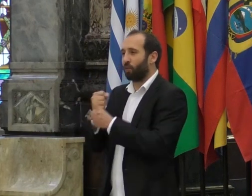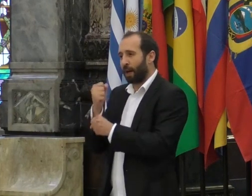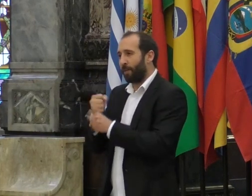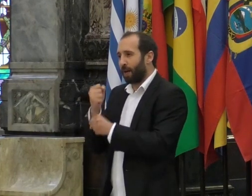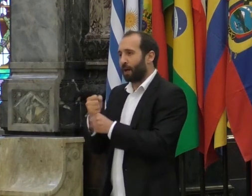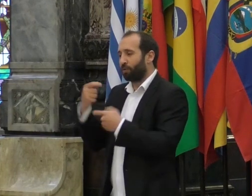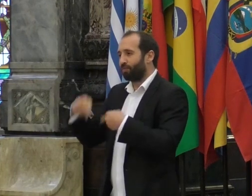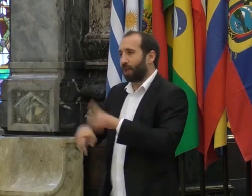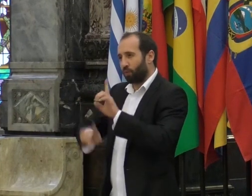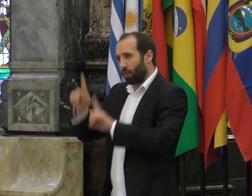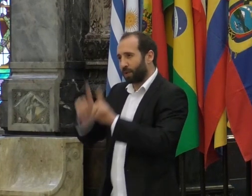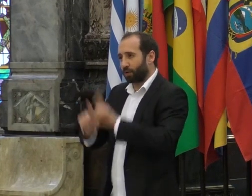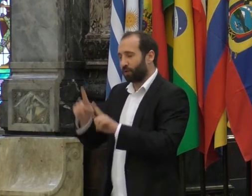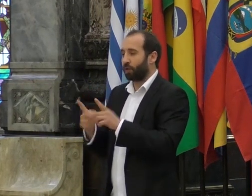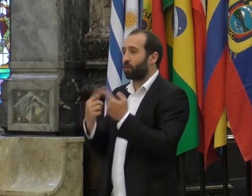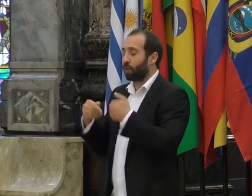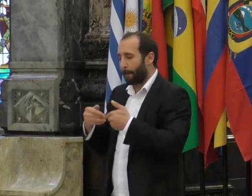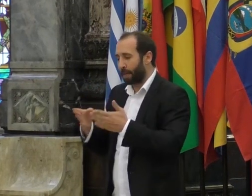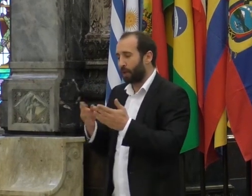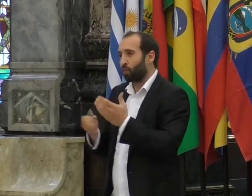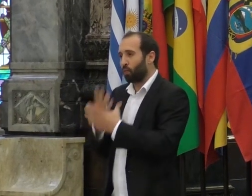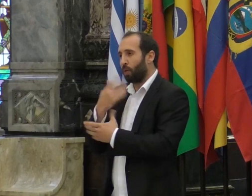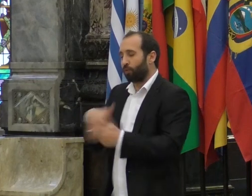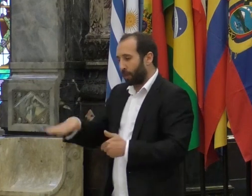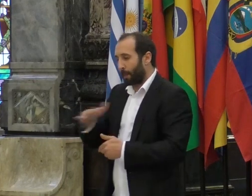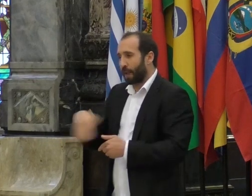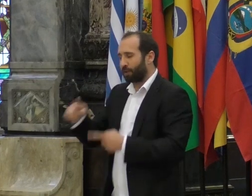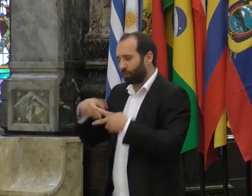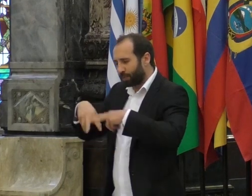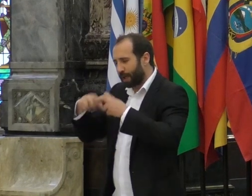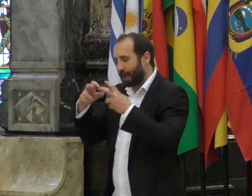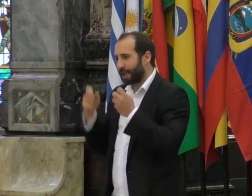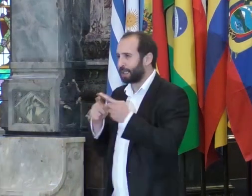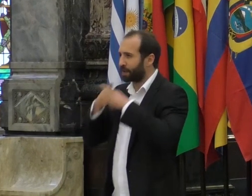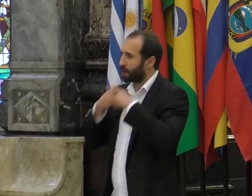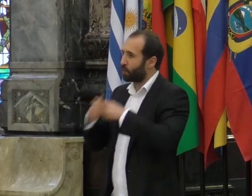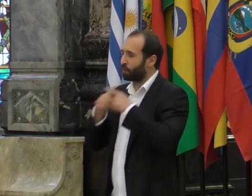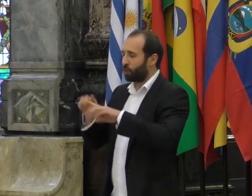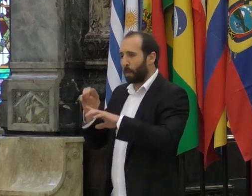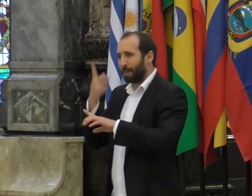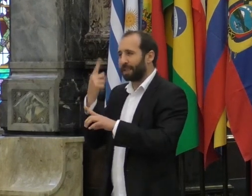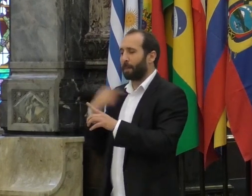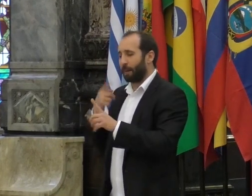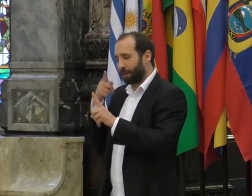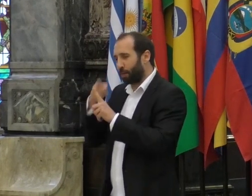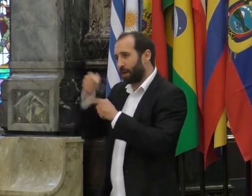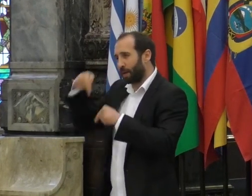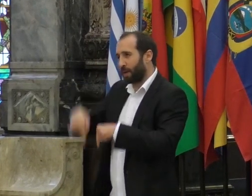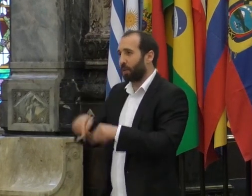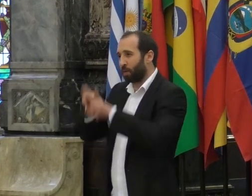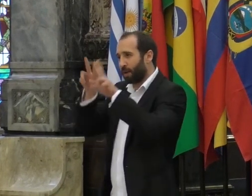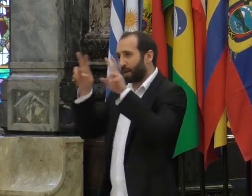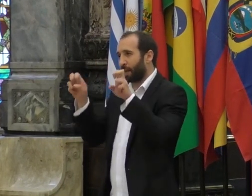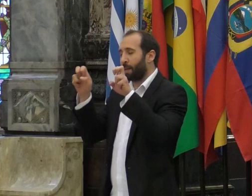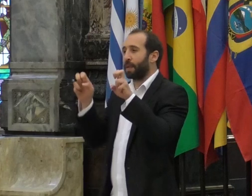académicos. Con la generación de espacios y también el análisis y la discusión como principales objetivos de temas de